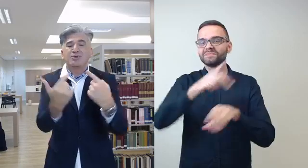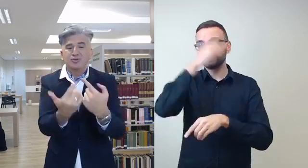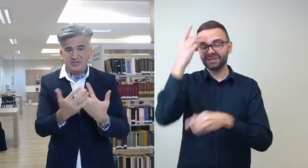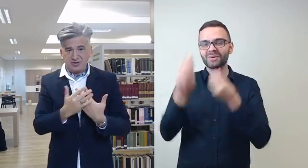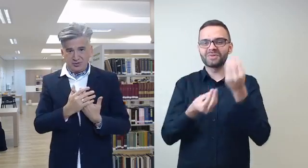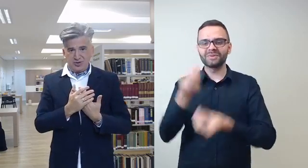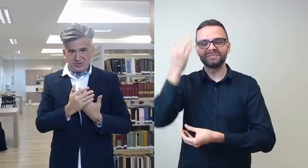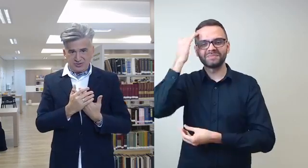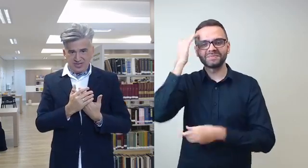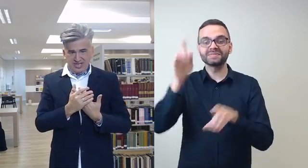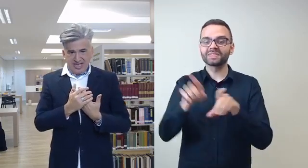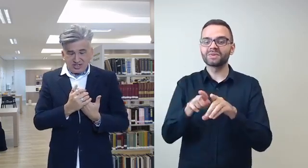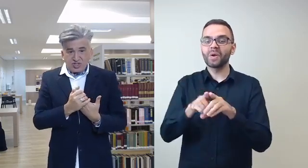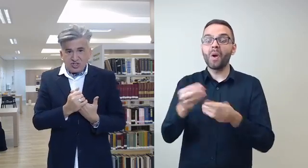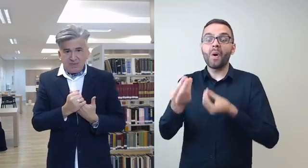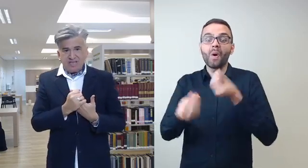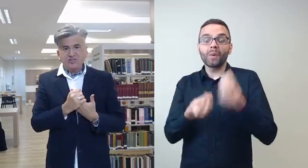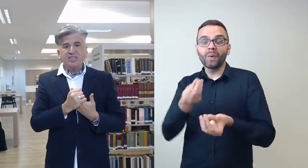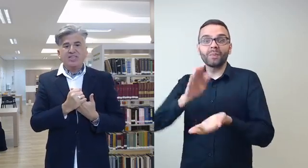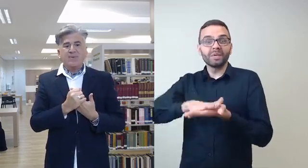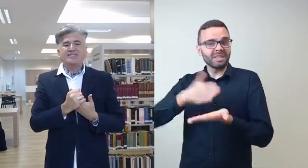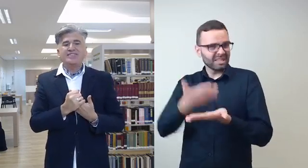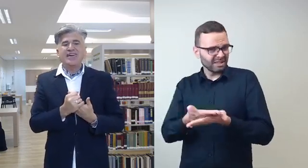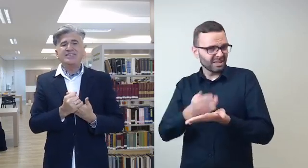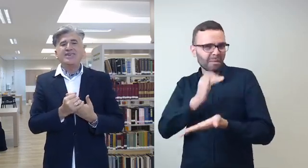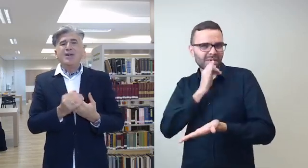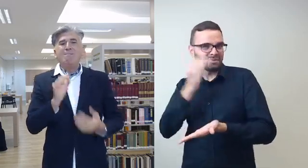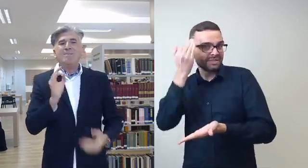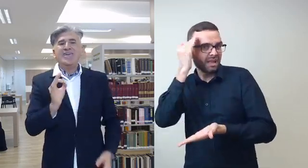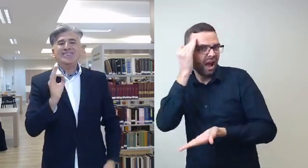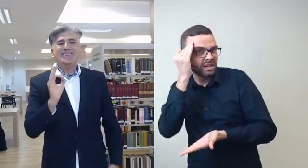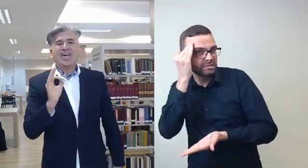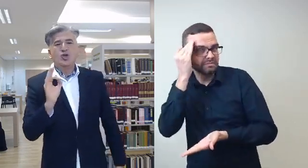está produzindo no outro. A gente chama isso de capacidade